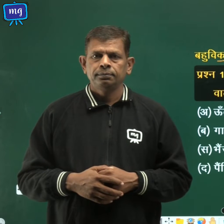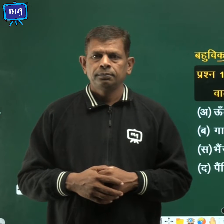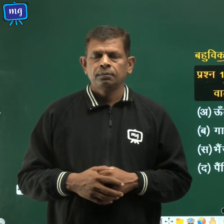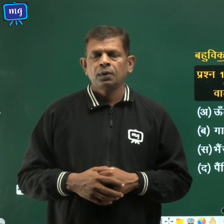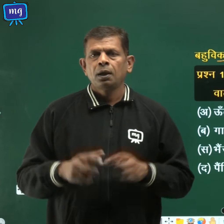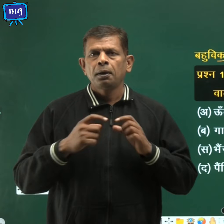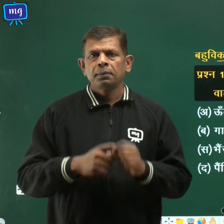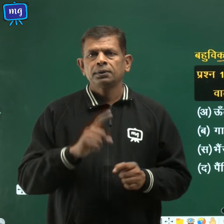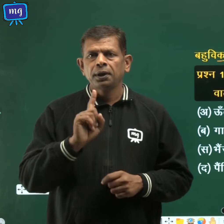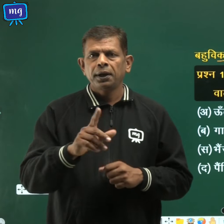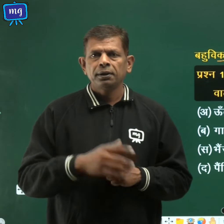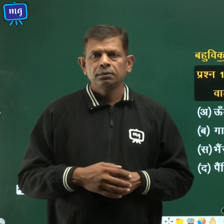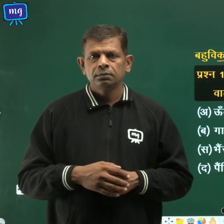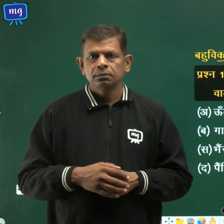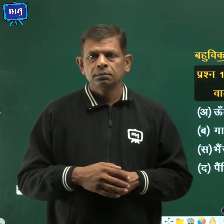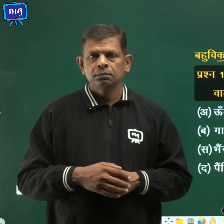प्रश्न 1,